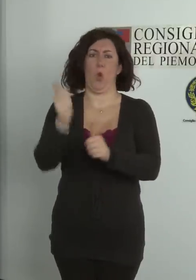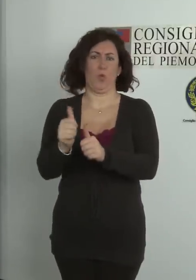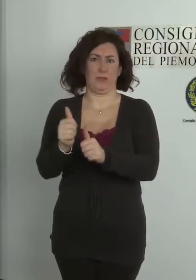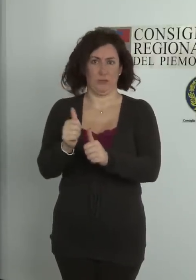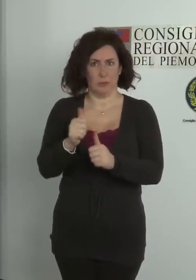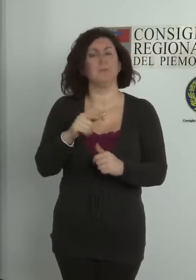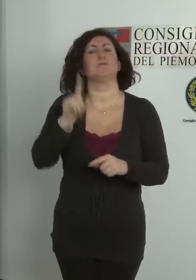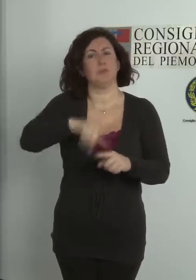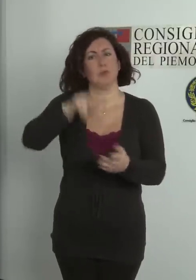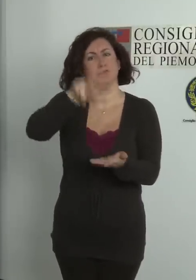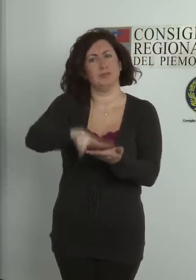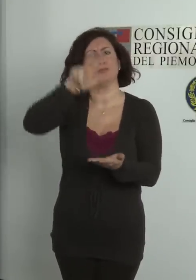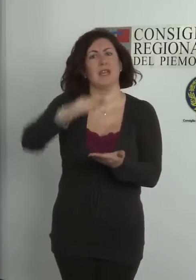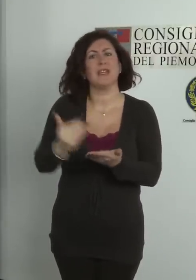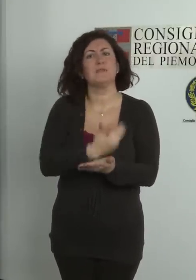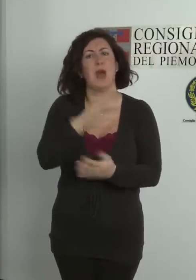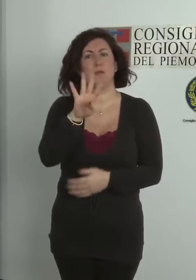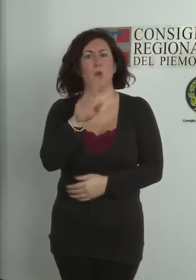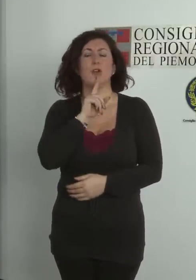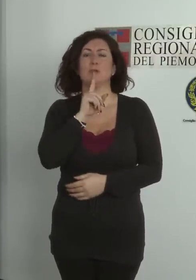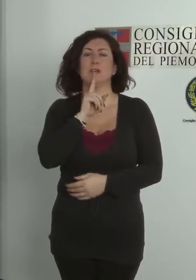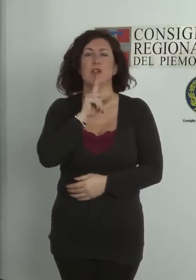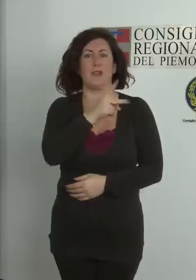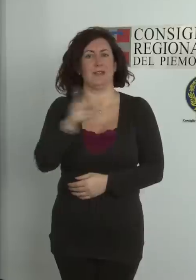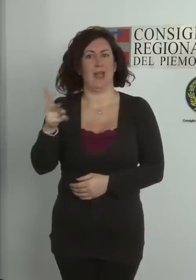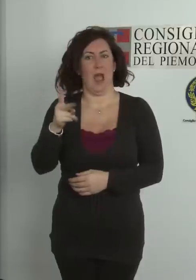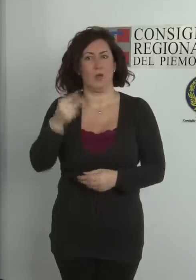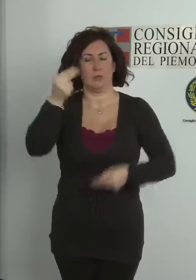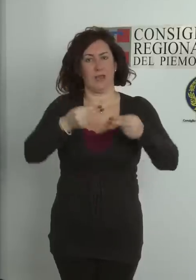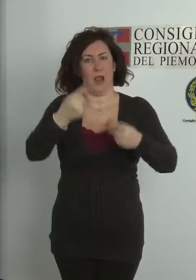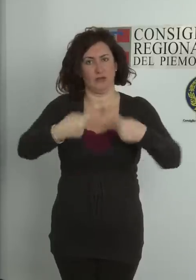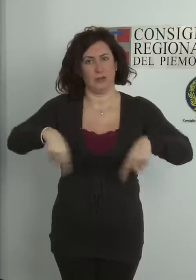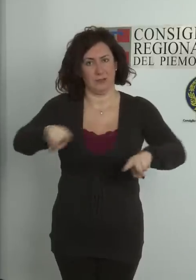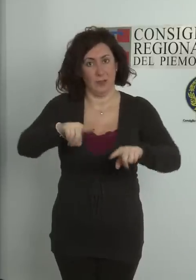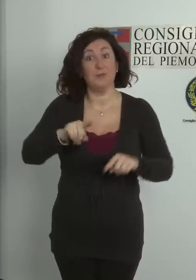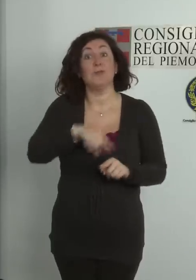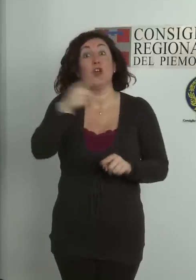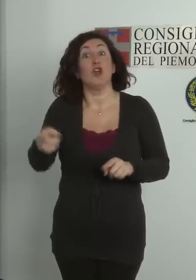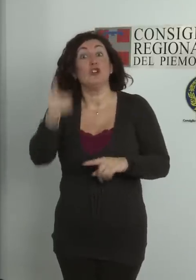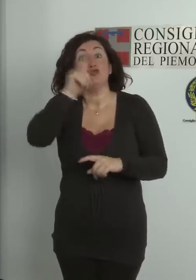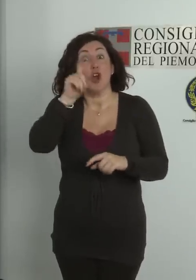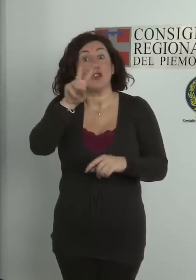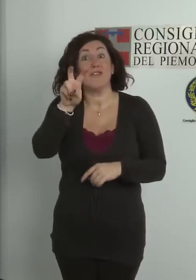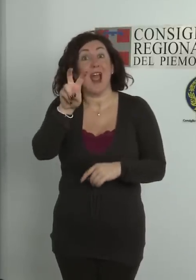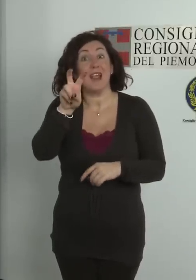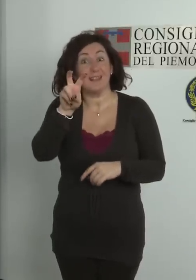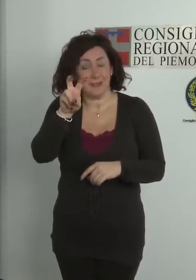al bilancio del consiglio nella seduta del 20 ha proseguito l'esame del provvedimento sull'anagrafe degli eletti e approvato le modifiche